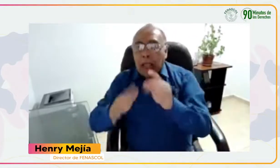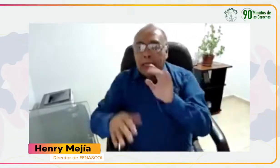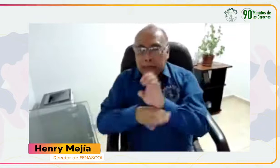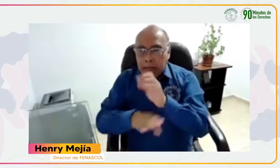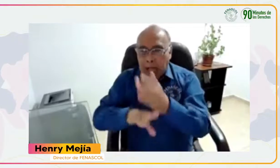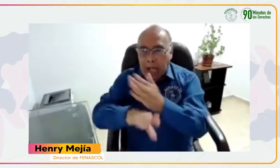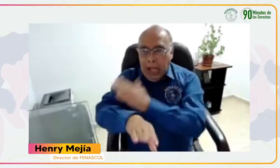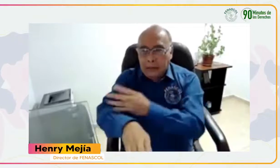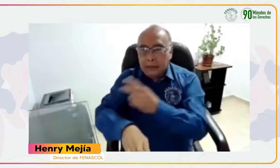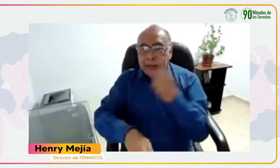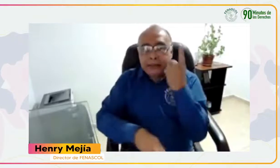ellos? Y